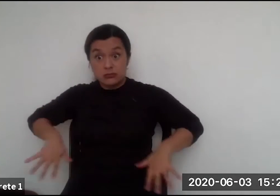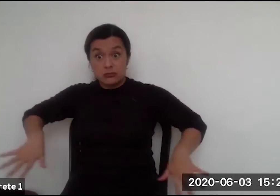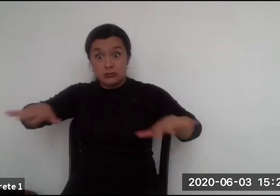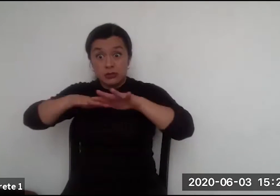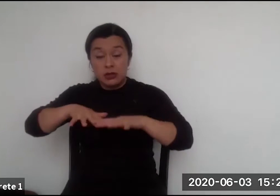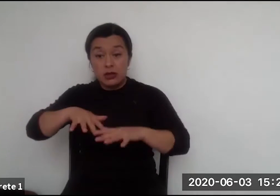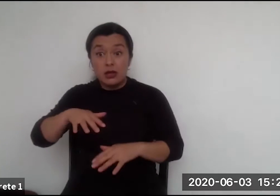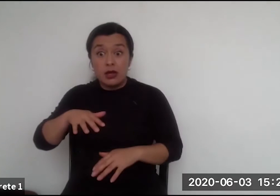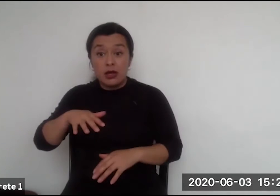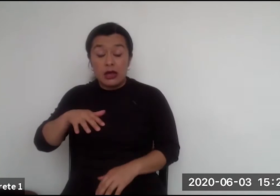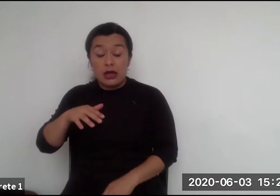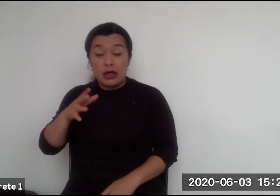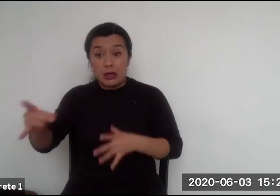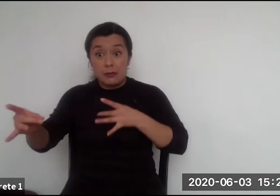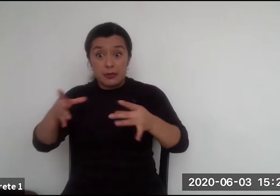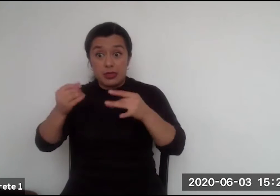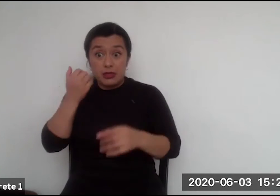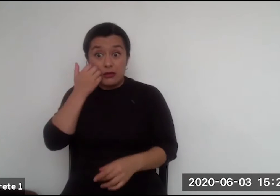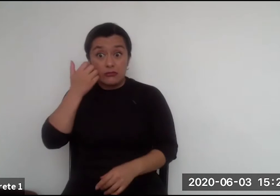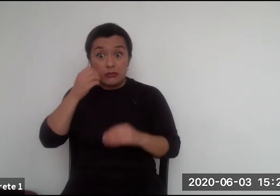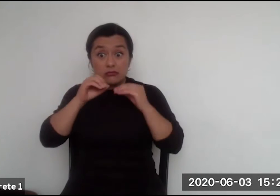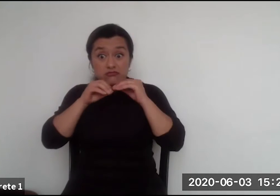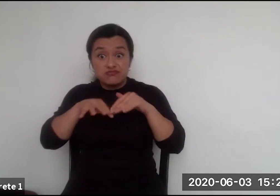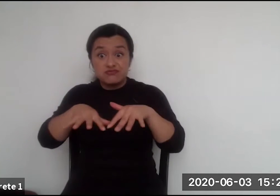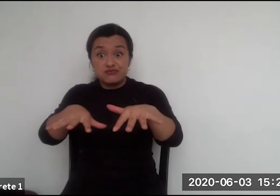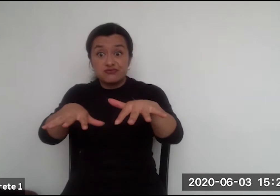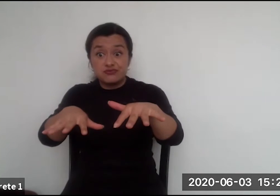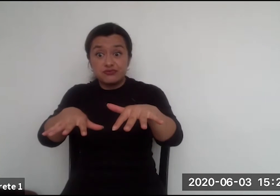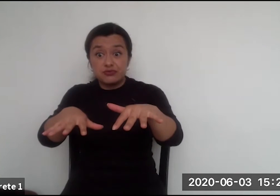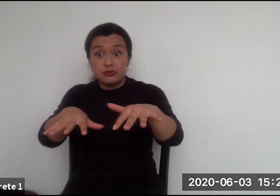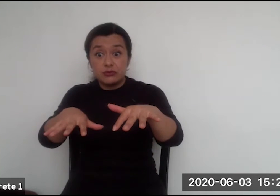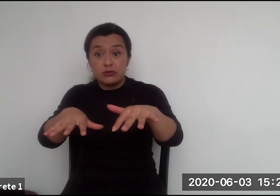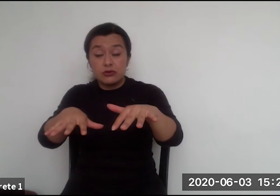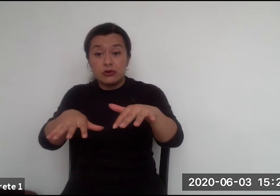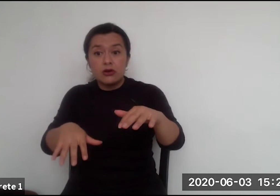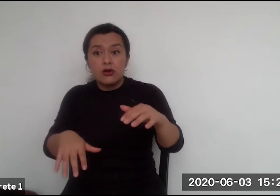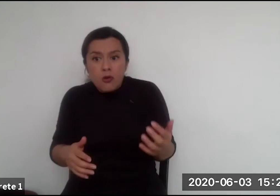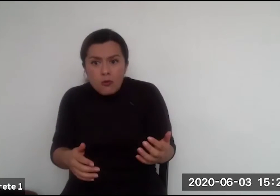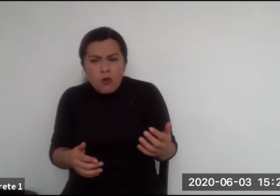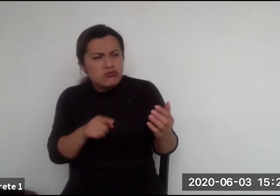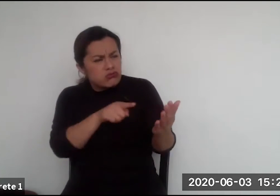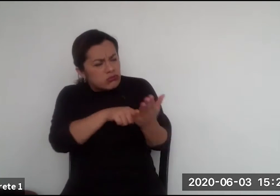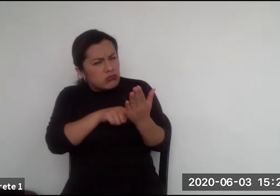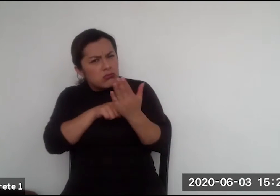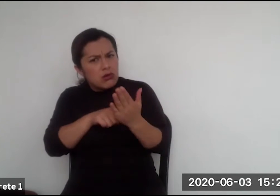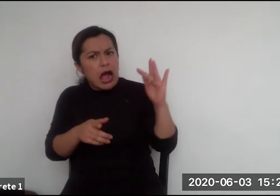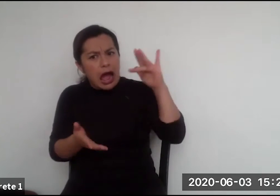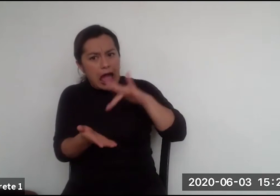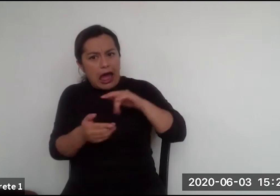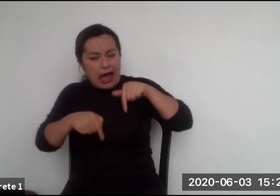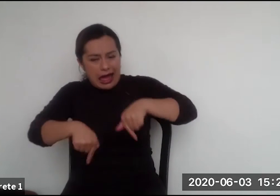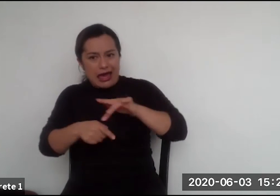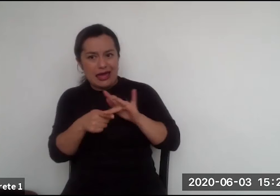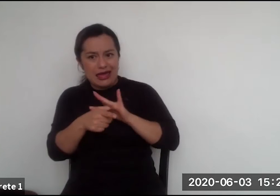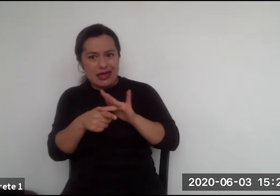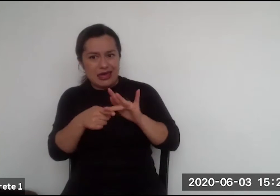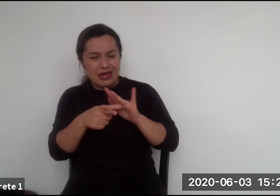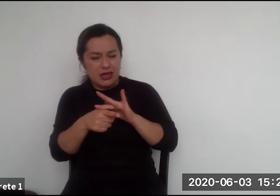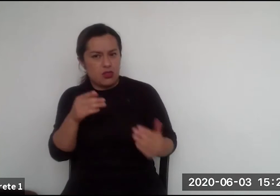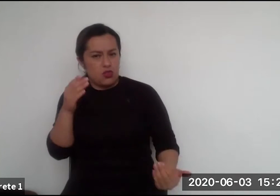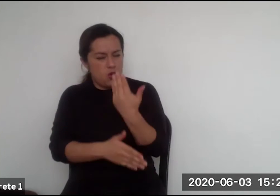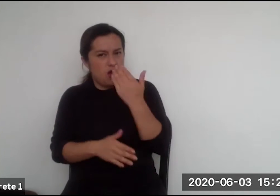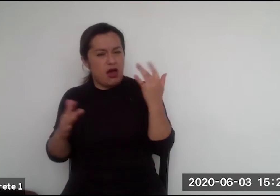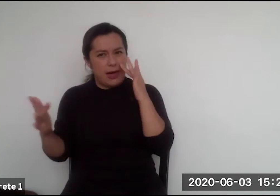governamentais de lidar com o vírus e, ao mesmo tempo,